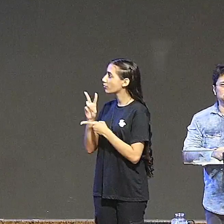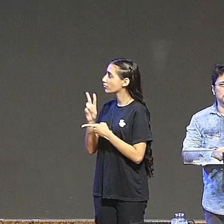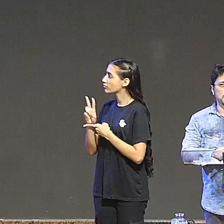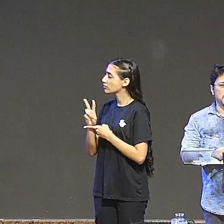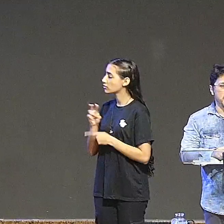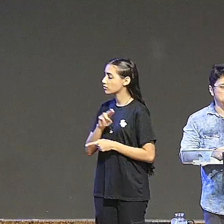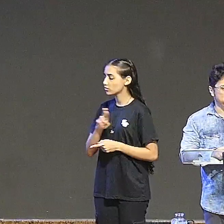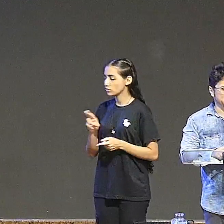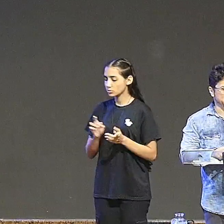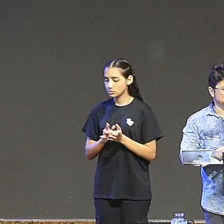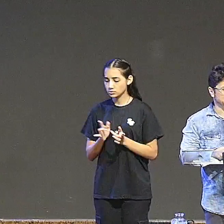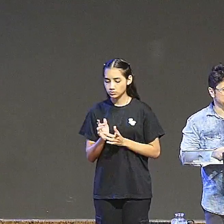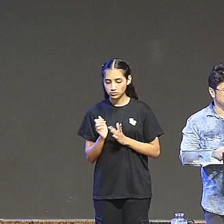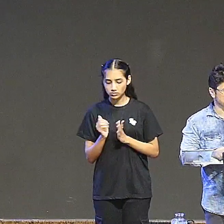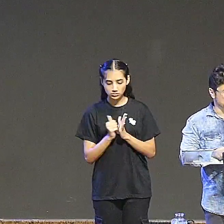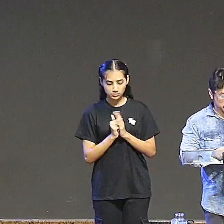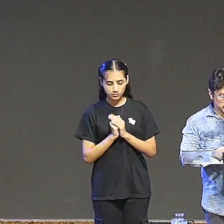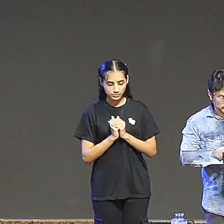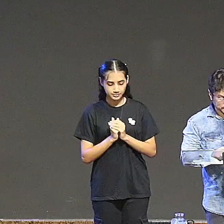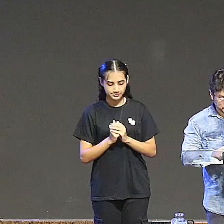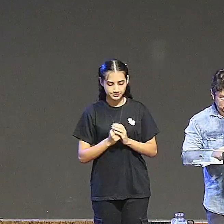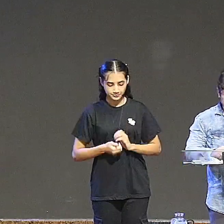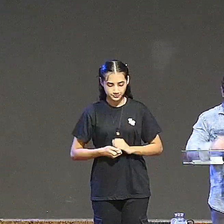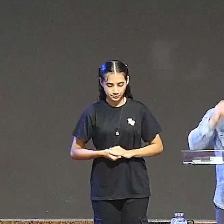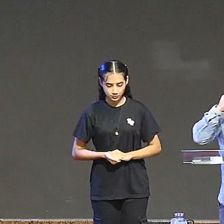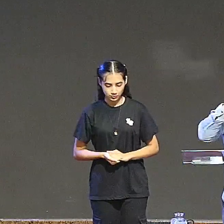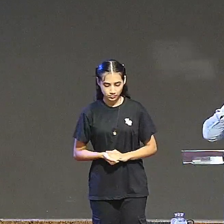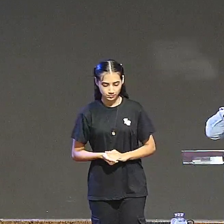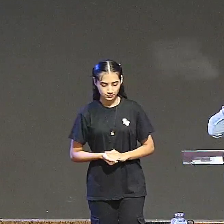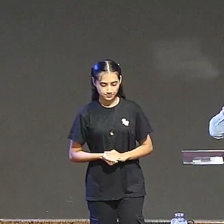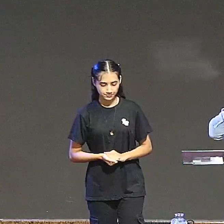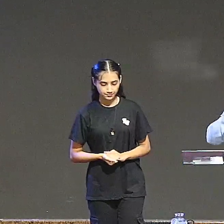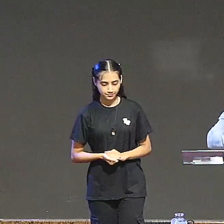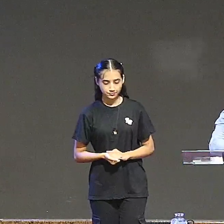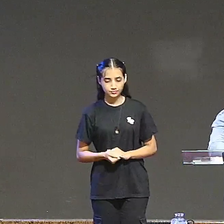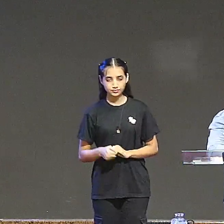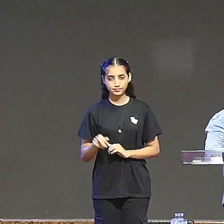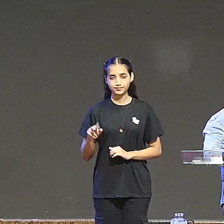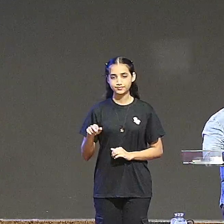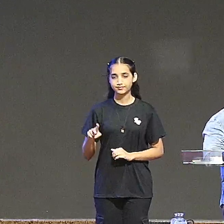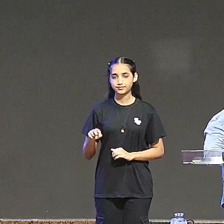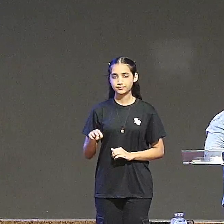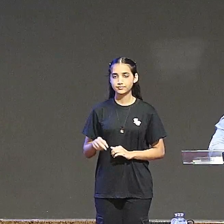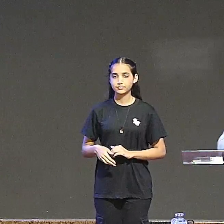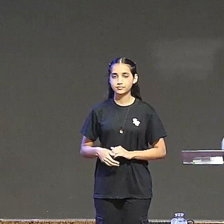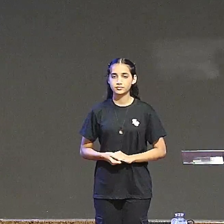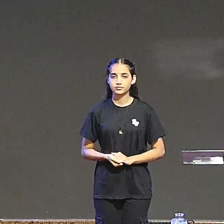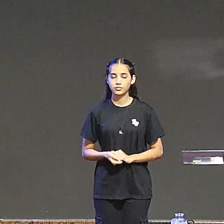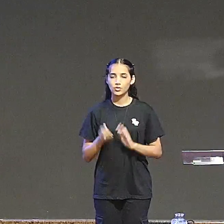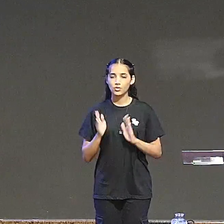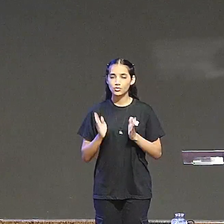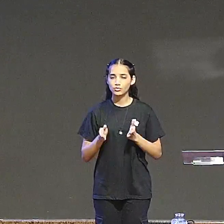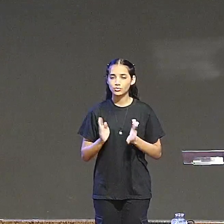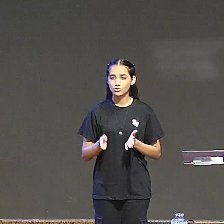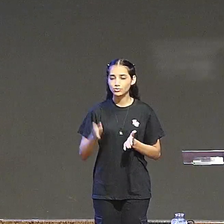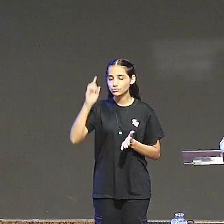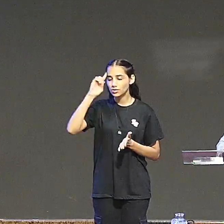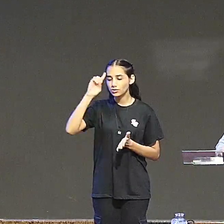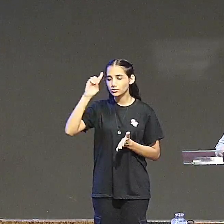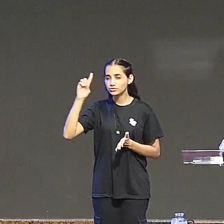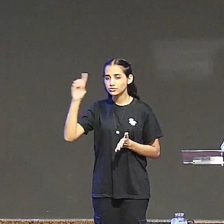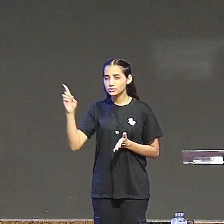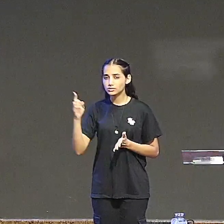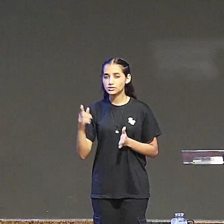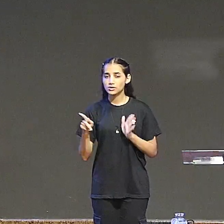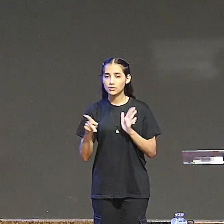Jesus amém amém irmãos Hoje é um dia dos pais e